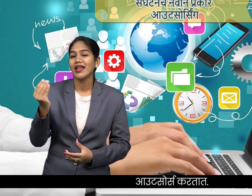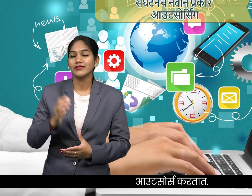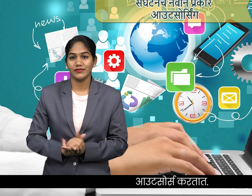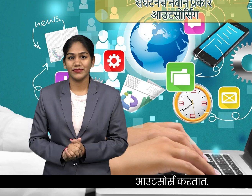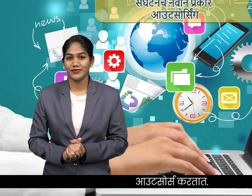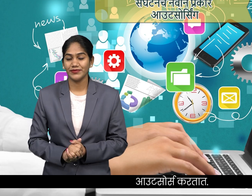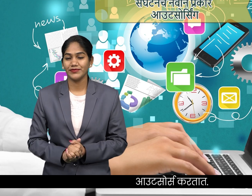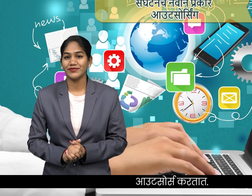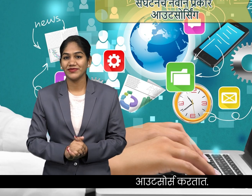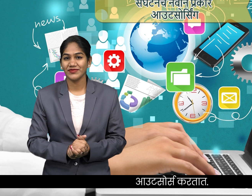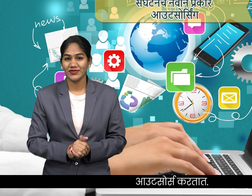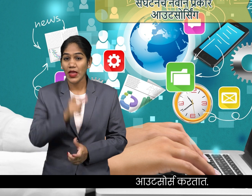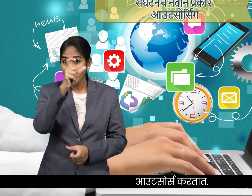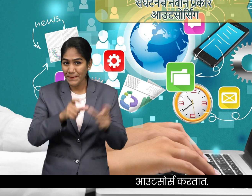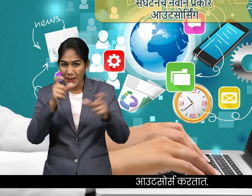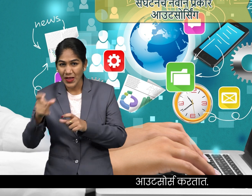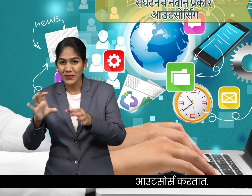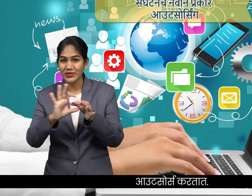आउटसोर्स करतात.